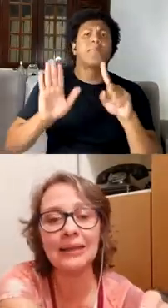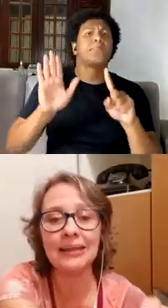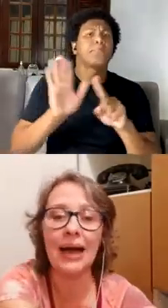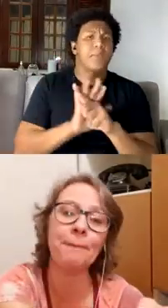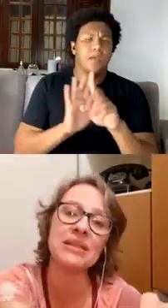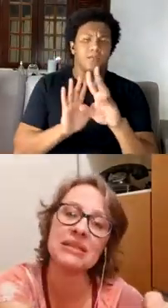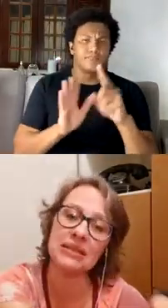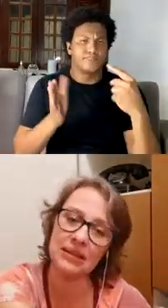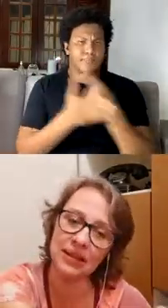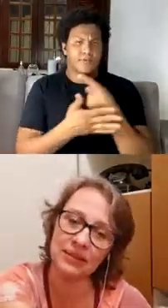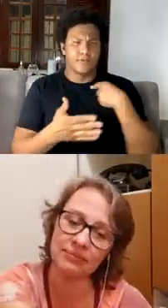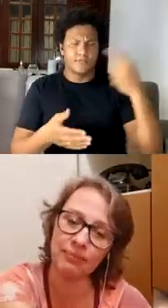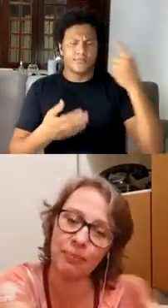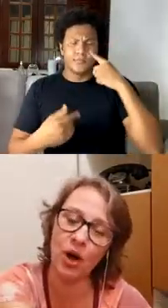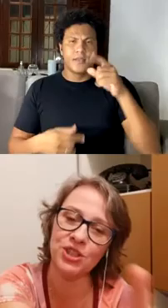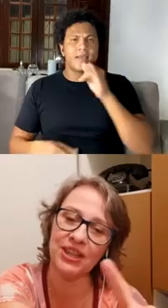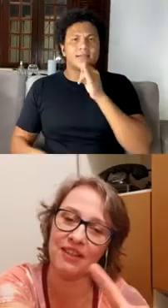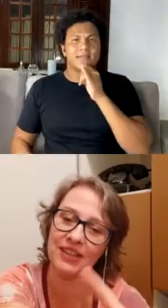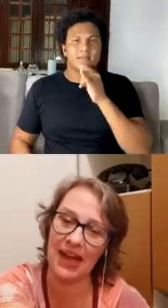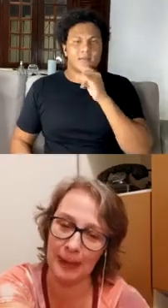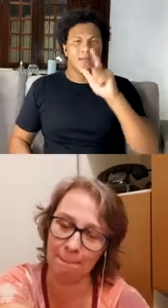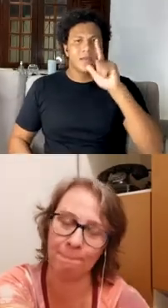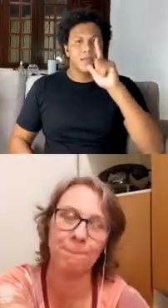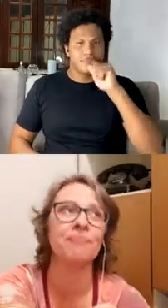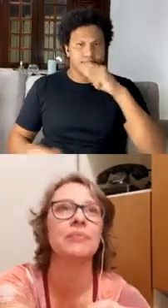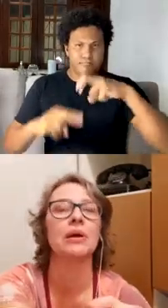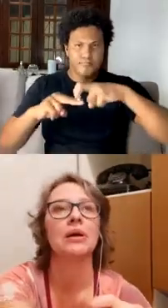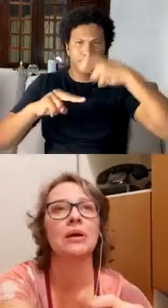Ejacular na piscina pode engravidar?